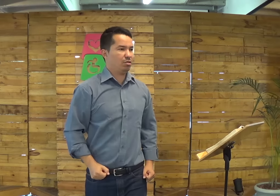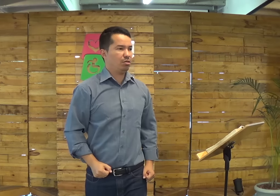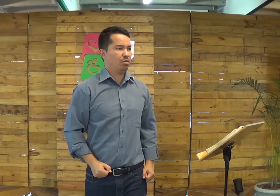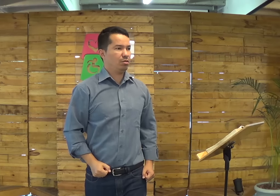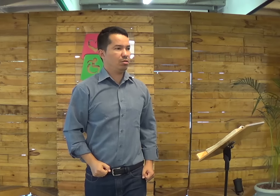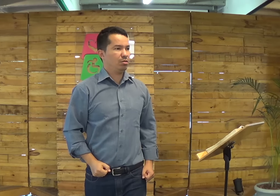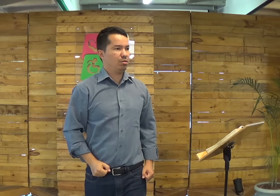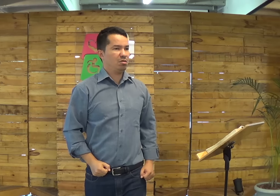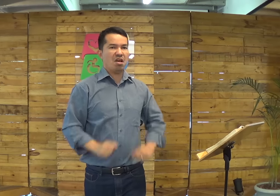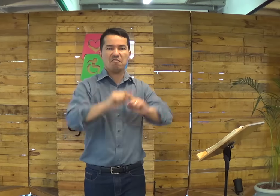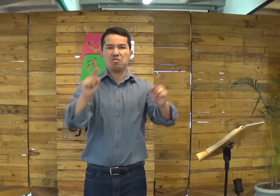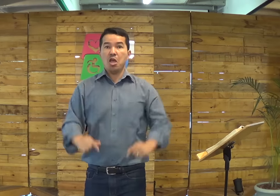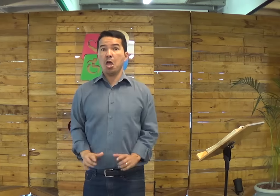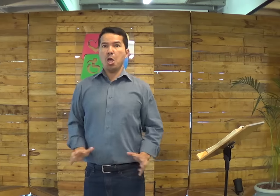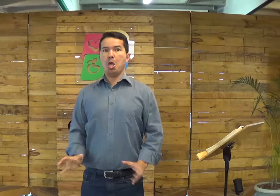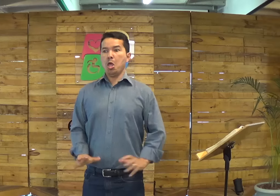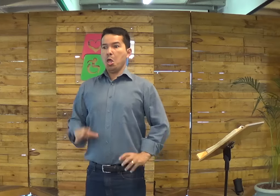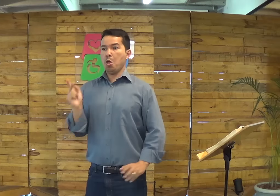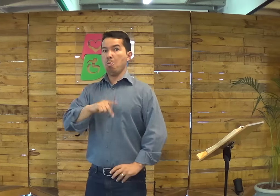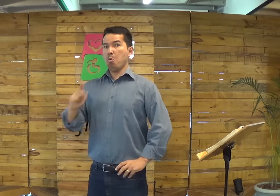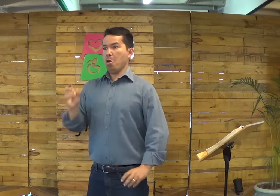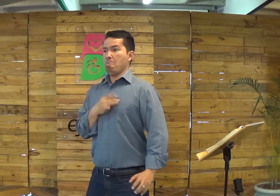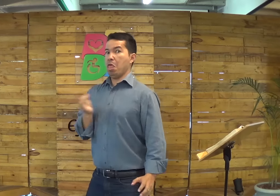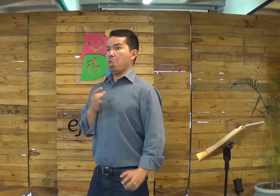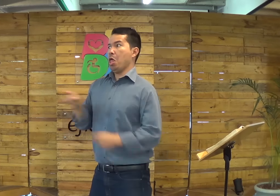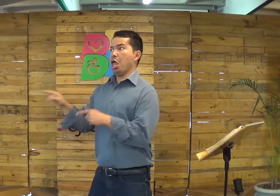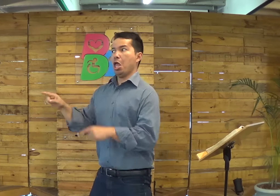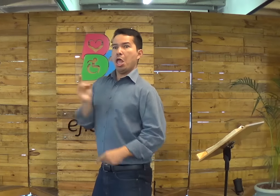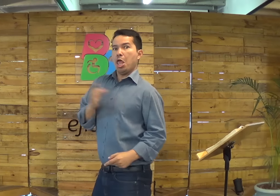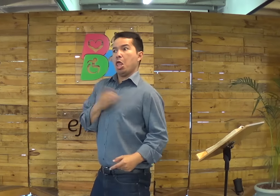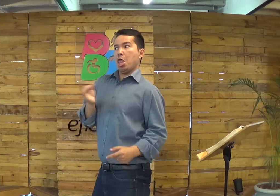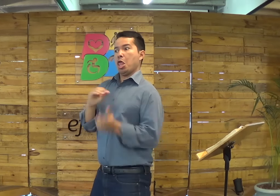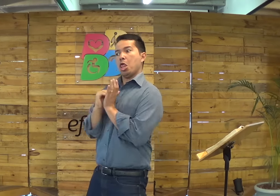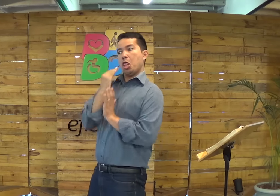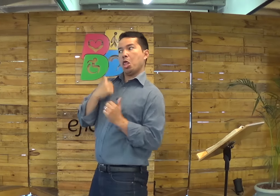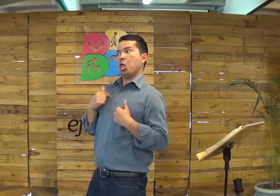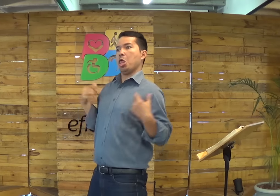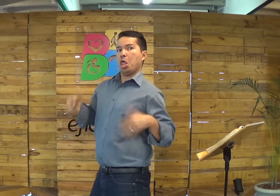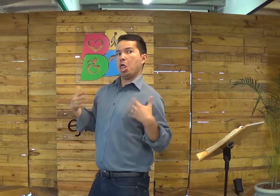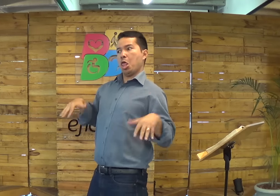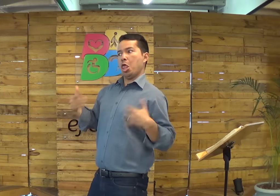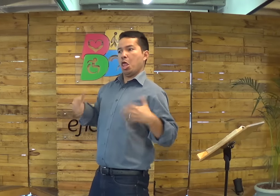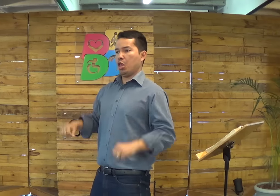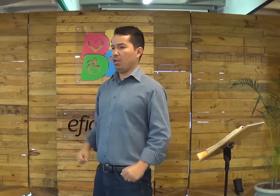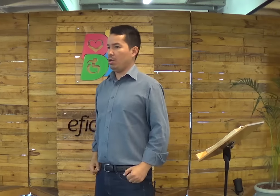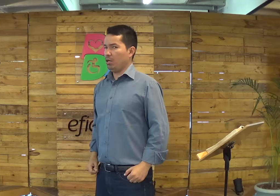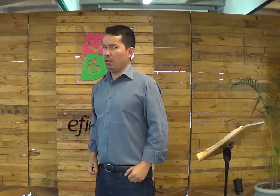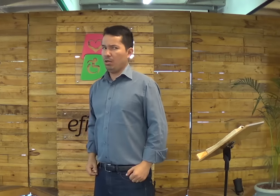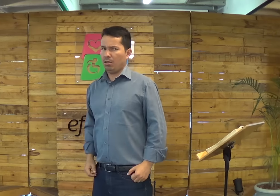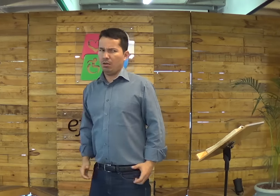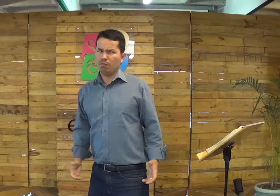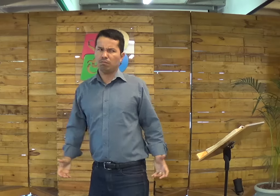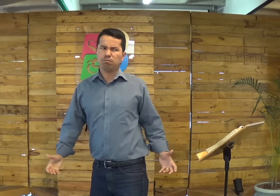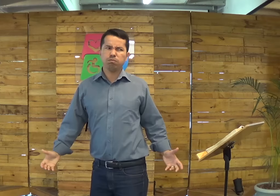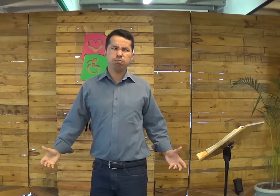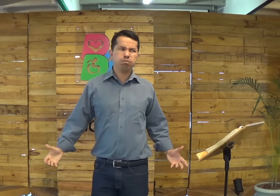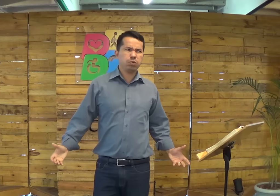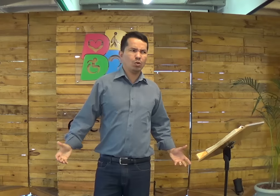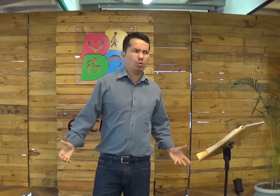salvar você ai não meu professor aí tenho medo né vai que ele me reprova alguma coisa assim